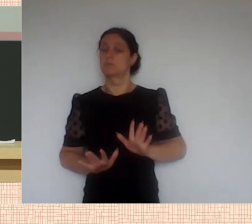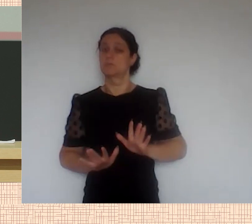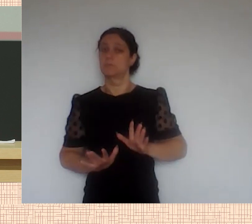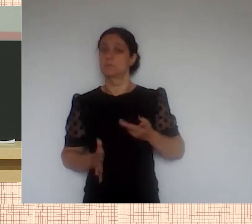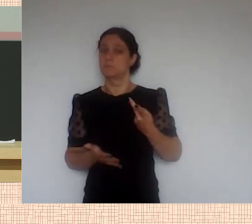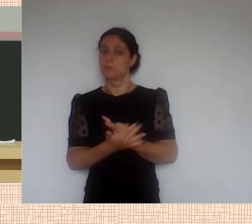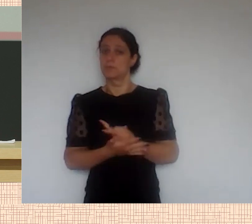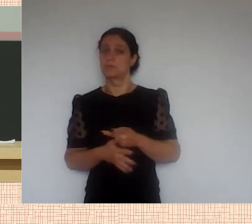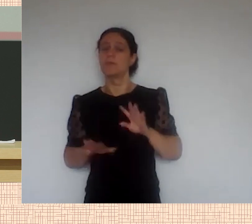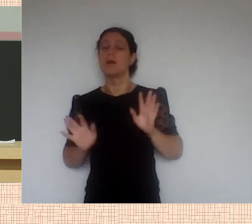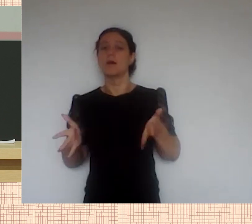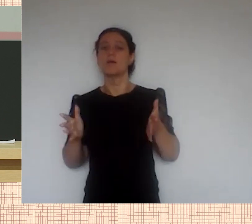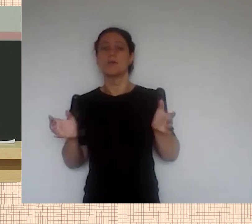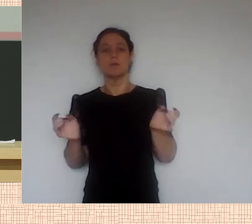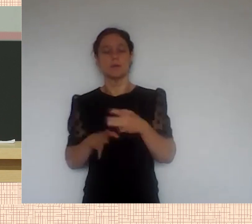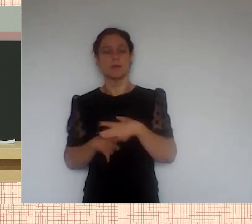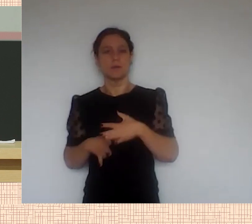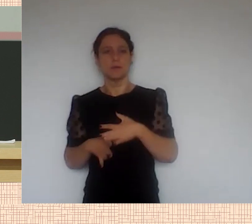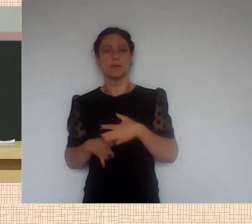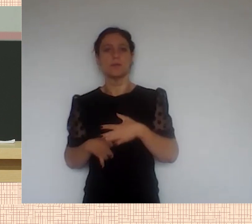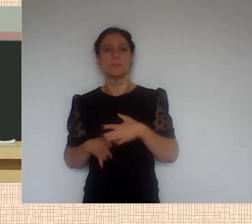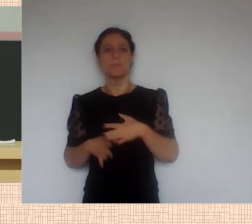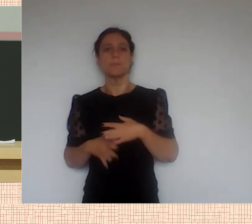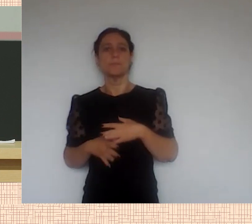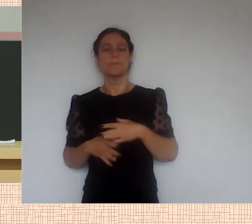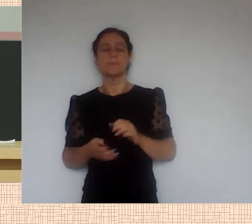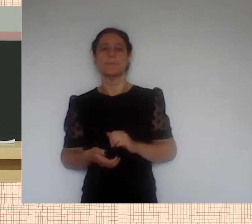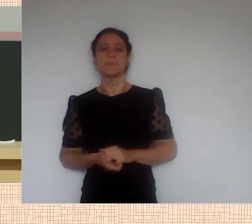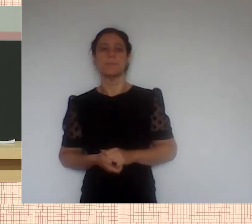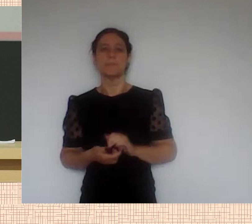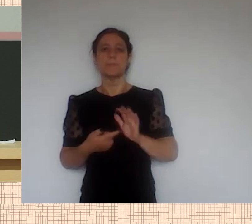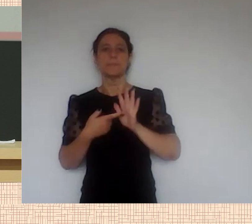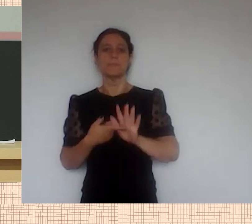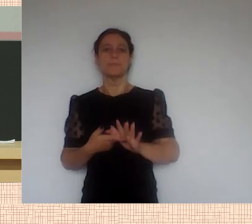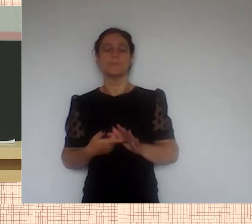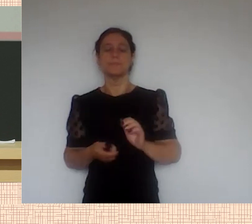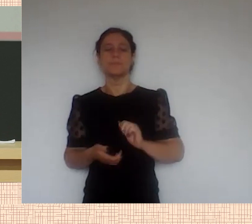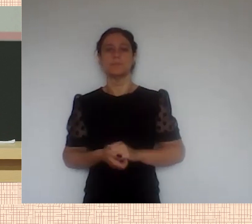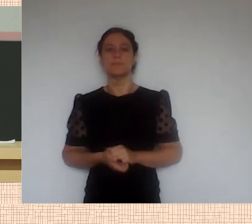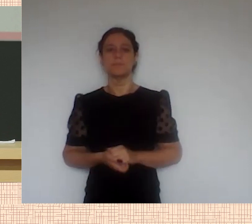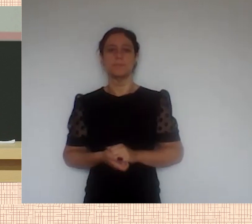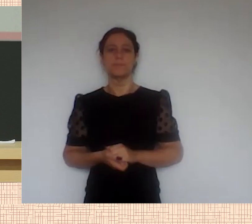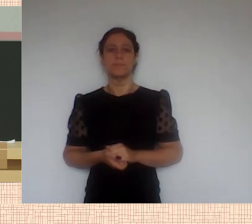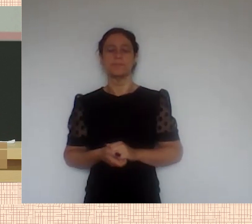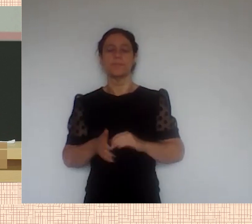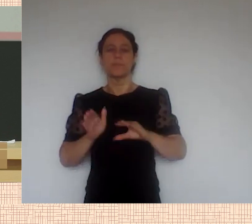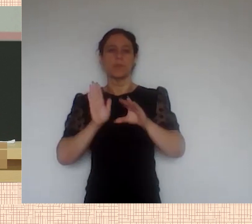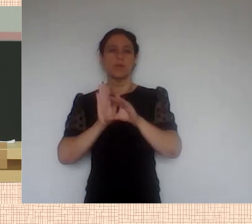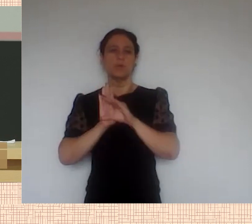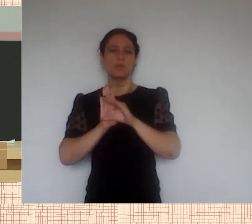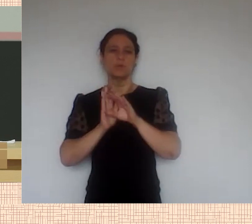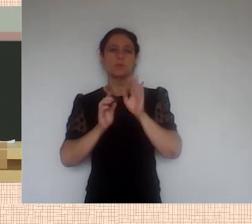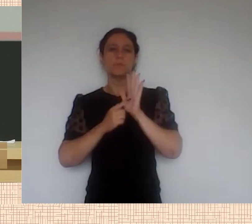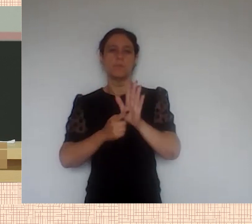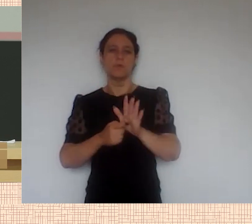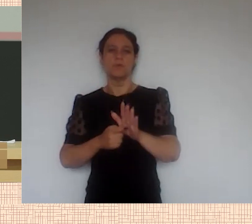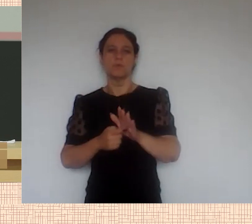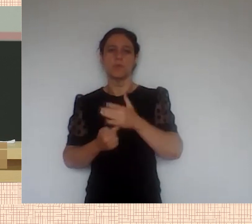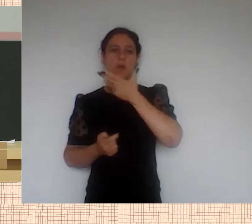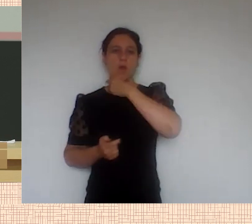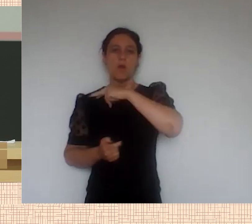Colossenses diz, e o irmão Timóteo. Então quero falar um pouco de Timóteo, posso? Falar um pouco de